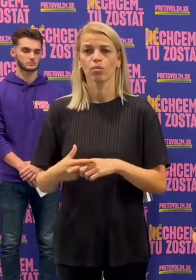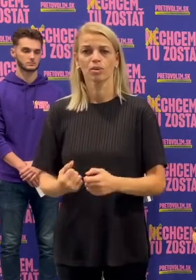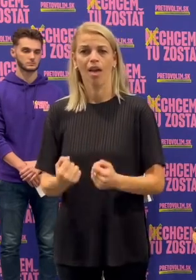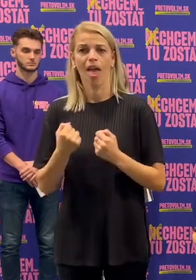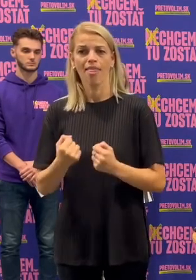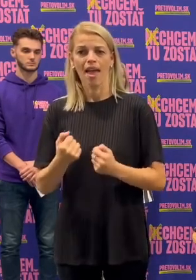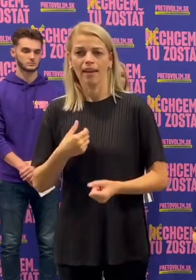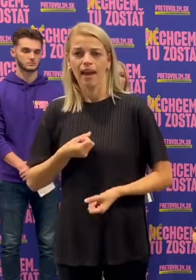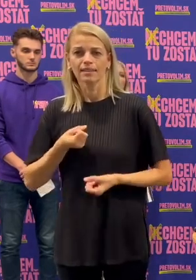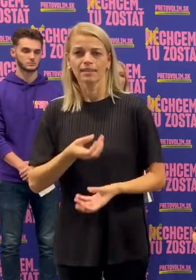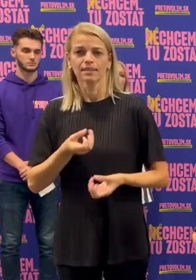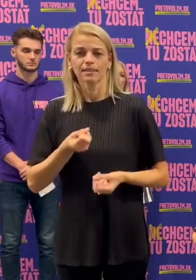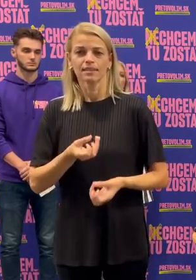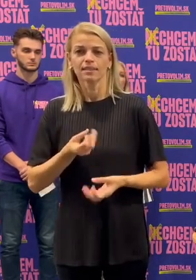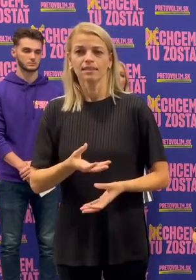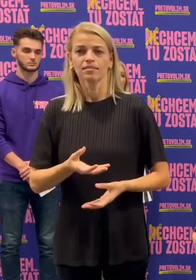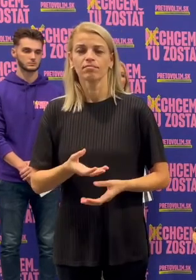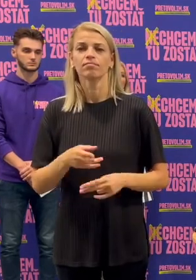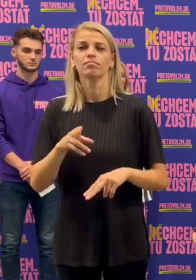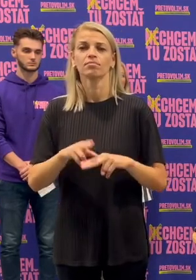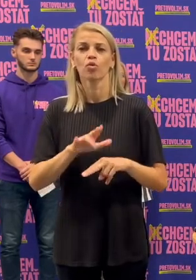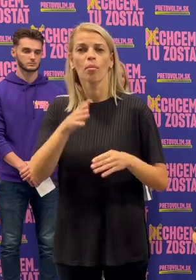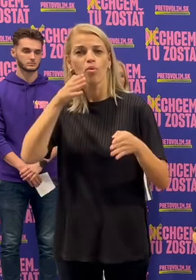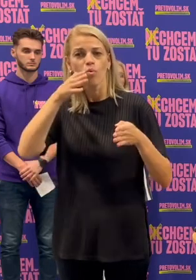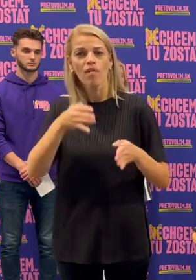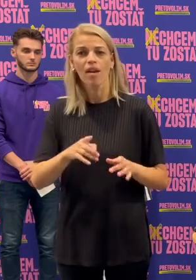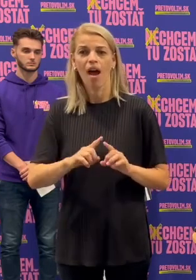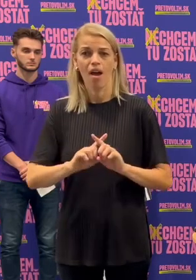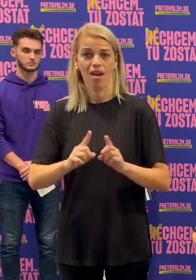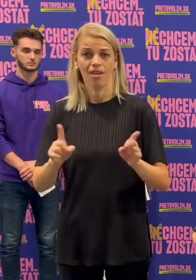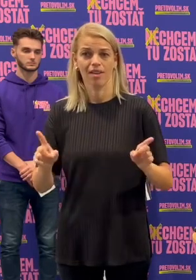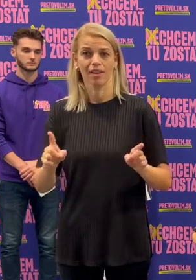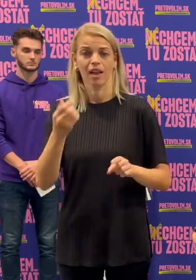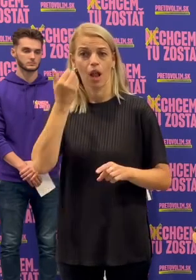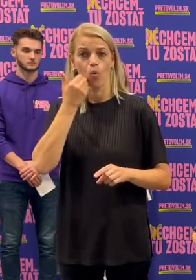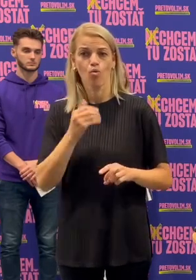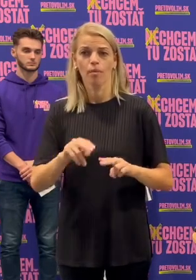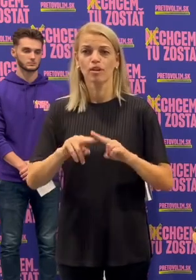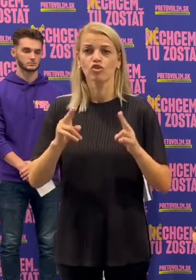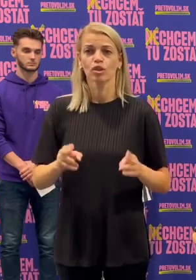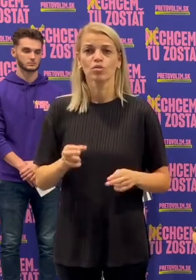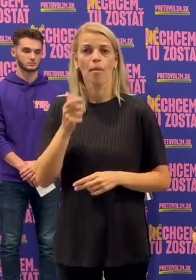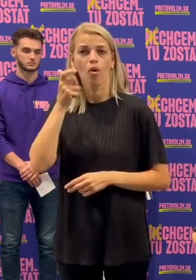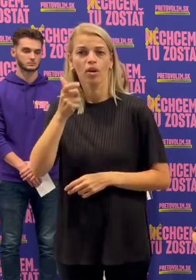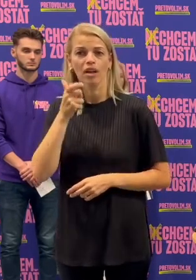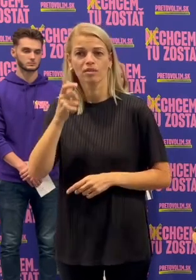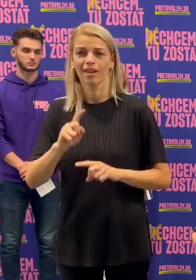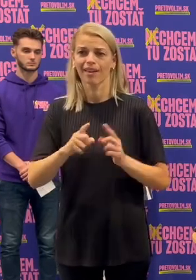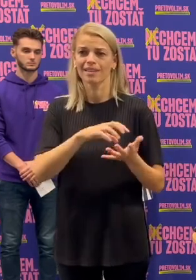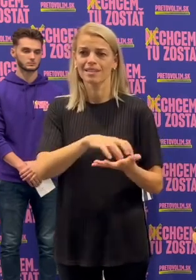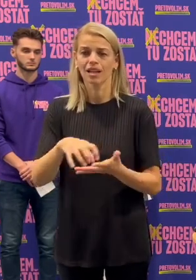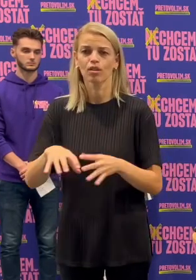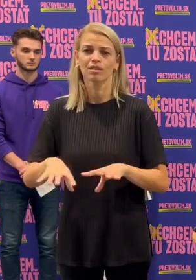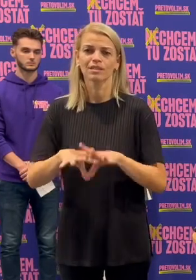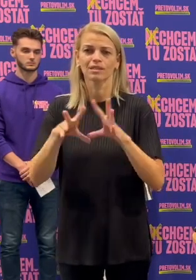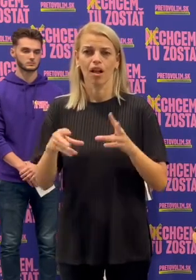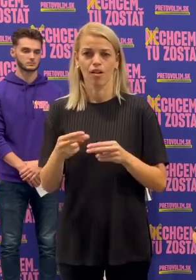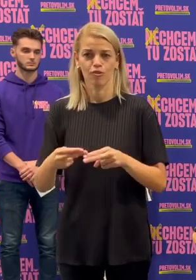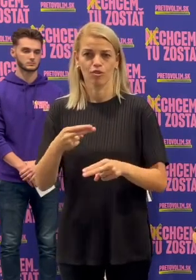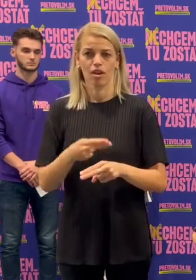pomoci druhým zvyšuje sa samozrejme tak ich dôvera voči iným ľuďom, inštitúciám, organizáciám z iných sektorov a celkovo